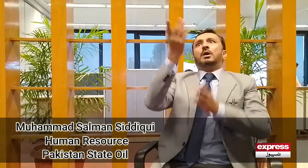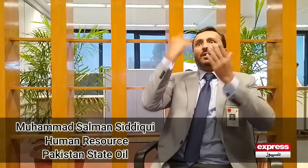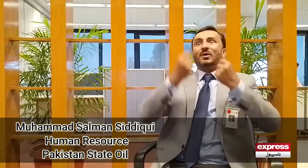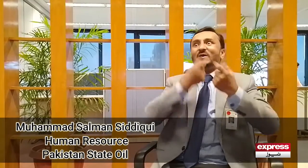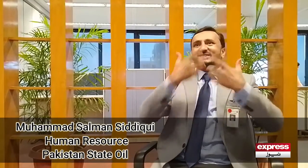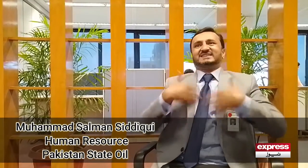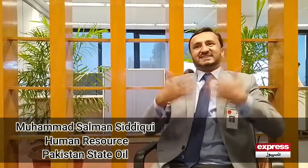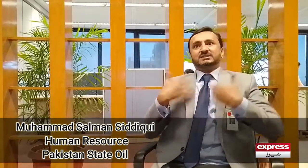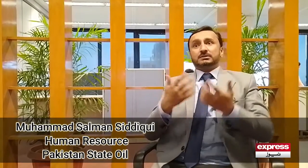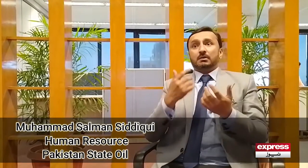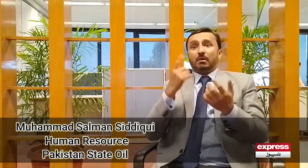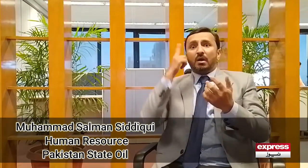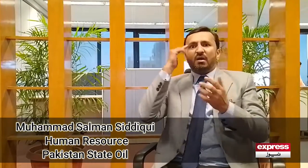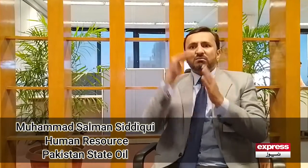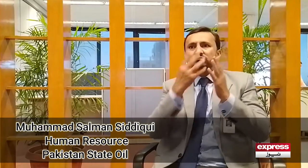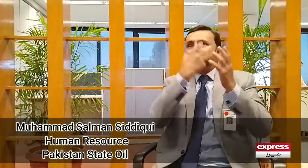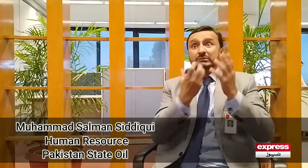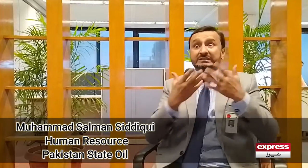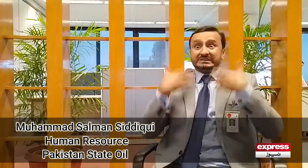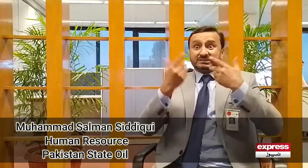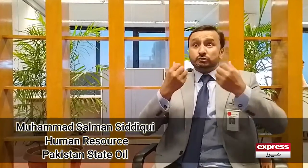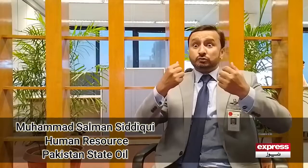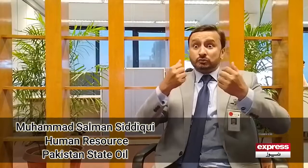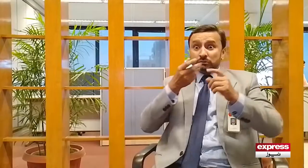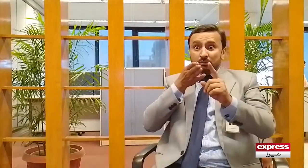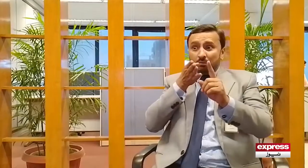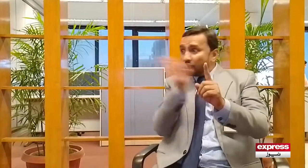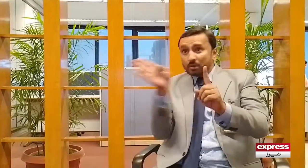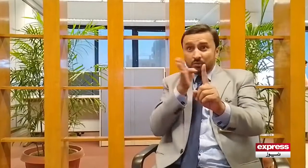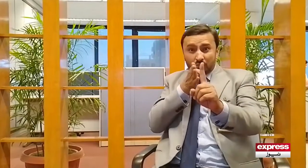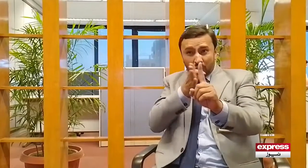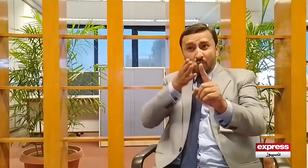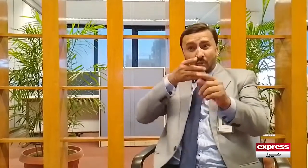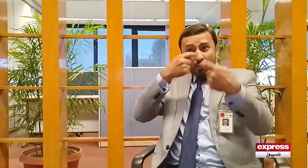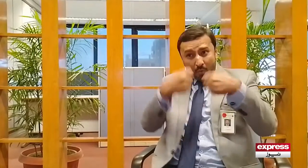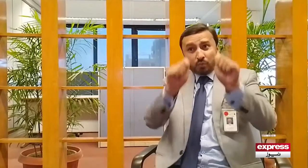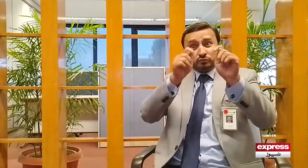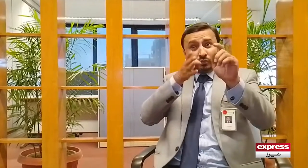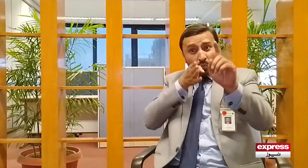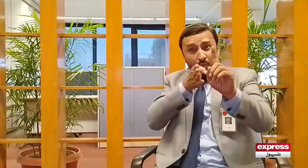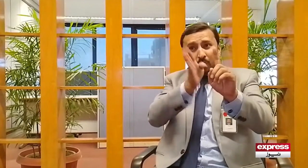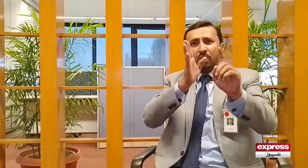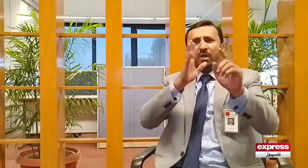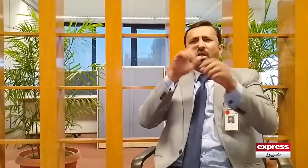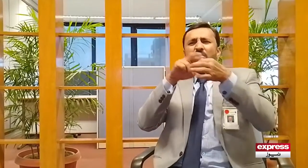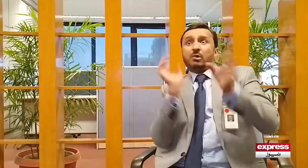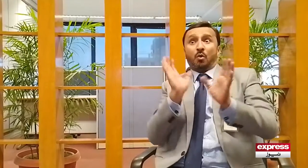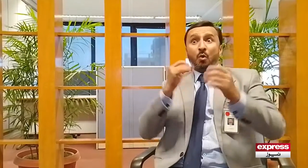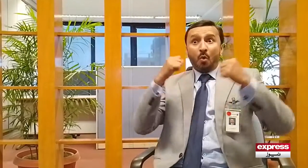सबसे अपना बेस्ट हूँ, बट कम्युनिकेशन बैरियर एक वाहिद चीज़ थी जो सबसे ज़्यादा मैंने फेस करी। इंटरव्यूज़ में इंटरप्रेटर्स नहीं है, कहीं भी जगह जाऊँ तो